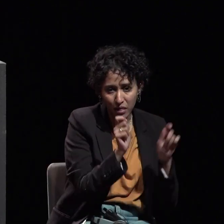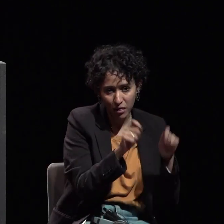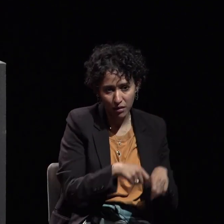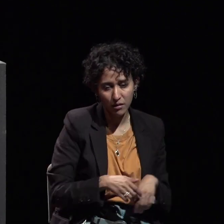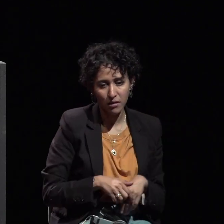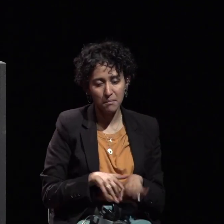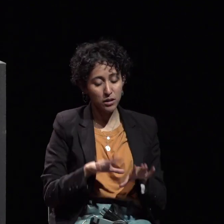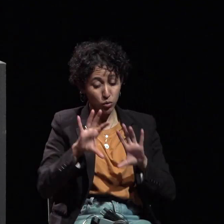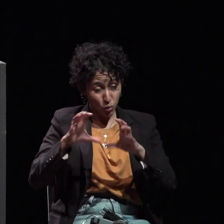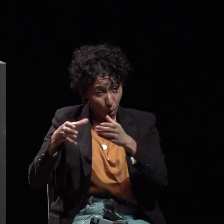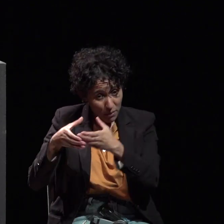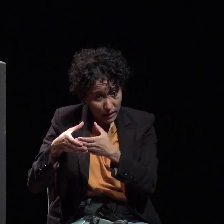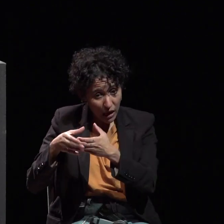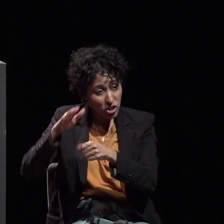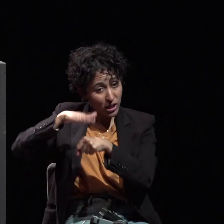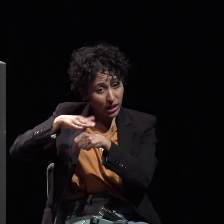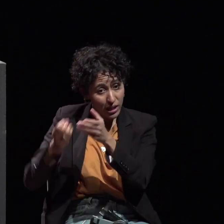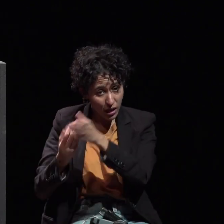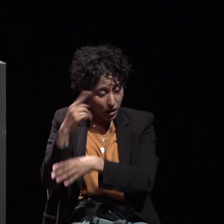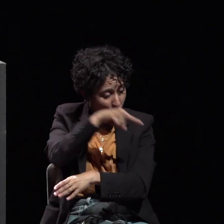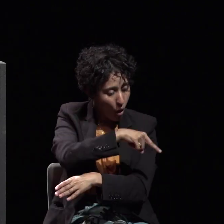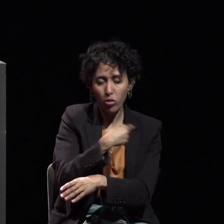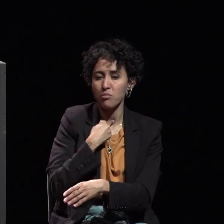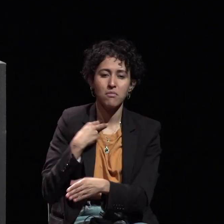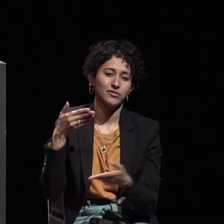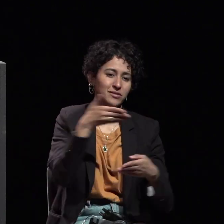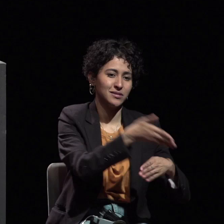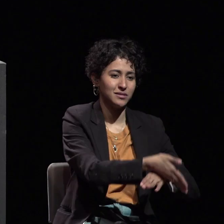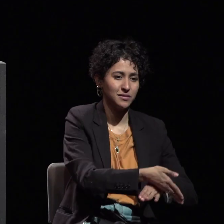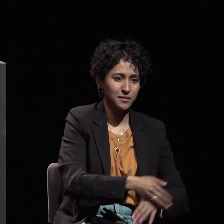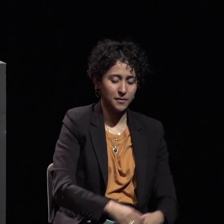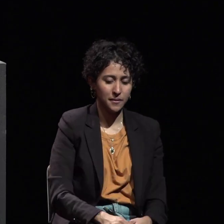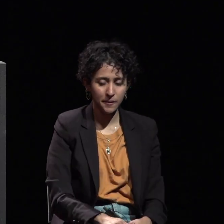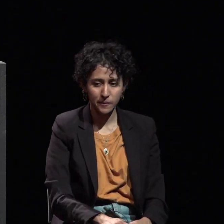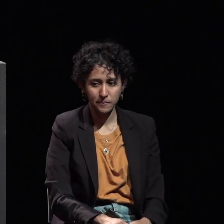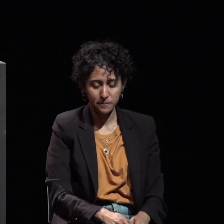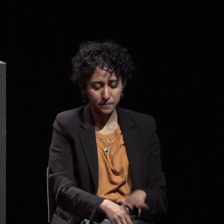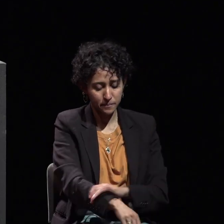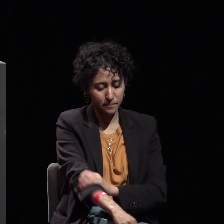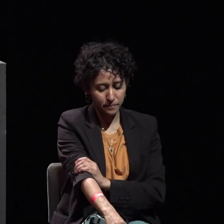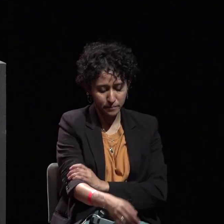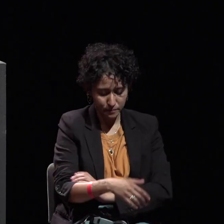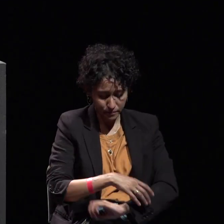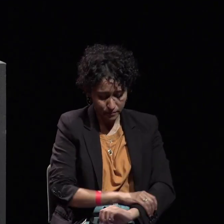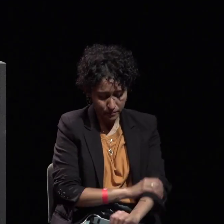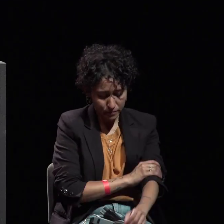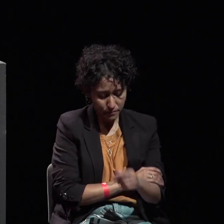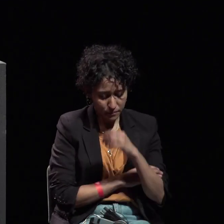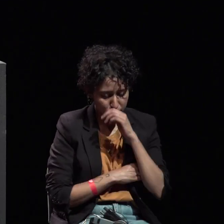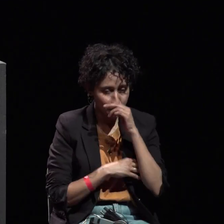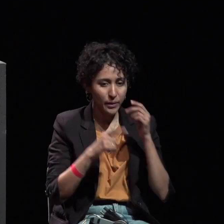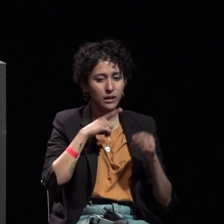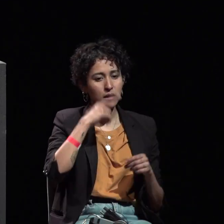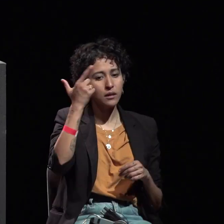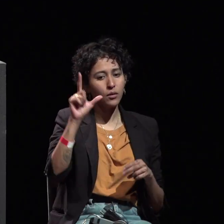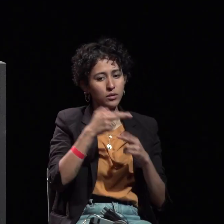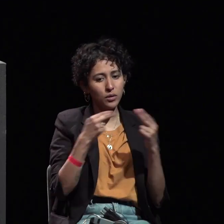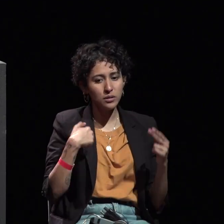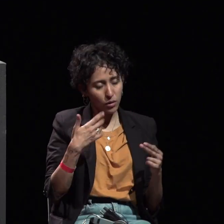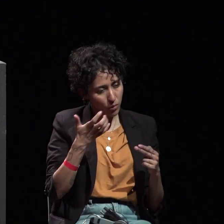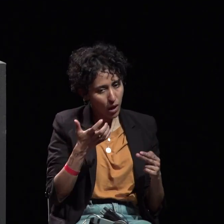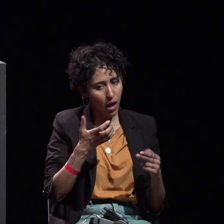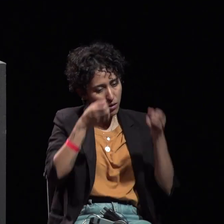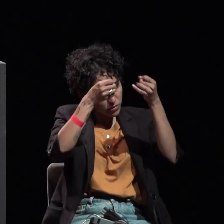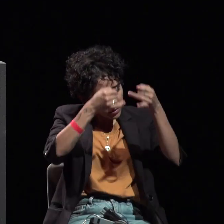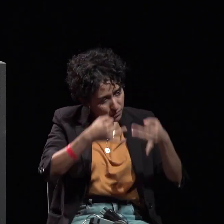Aí tem uma conclusão provisória, né, que eu ainda preciso desenvolver melhor, mas na qual eu quero avançar ainda algumas ideias com